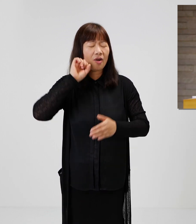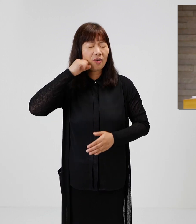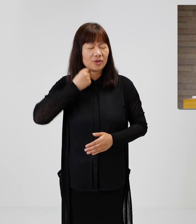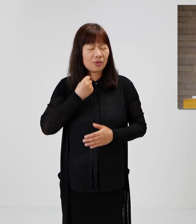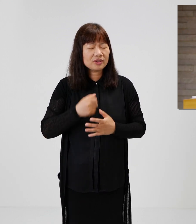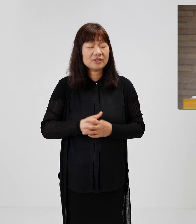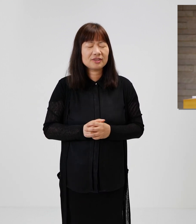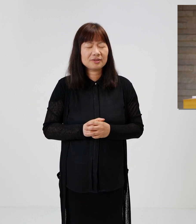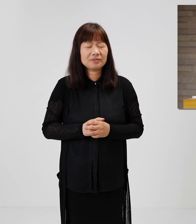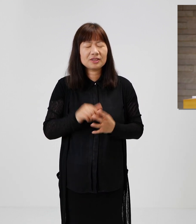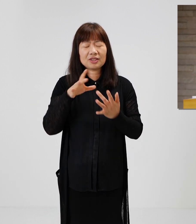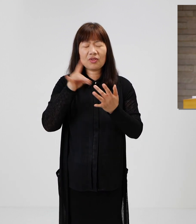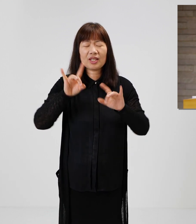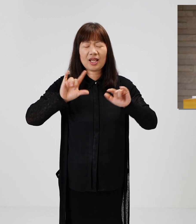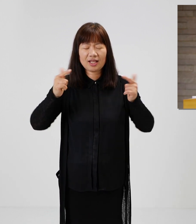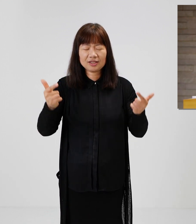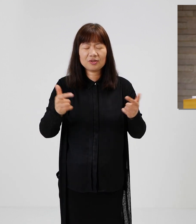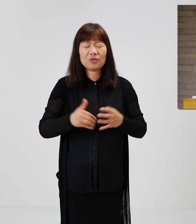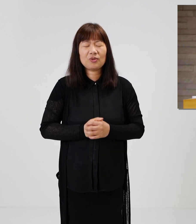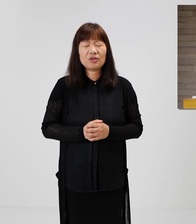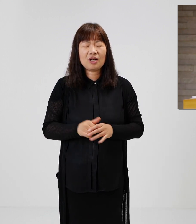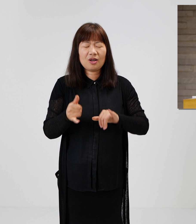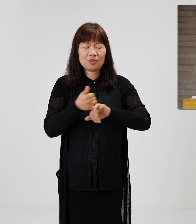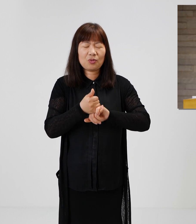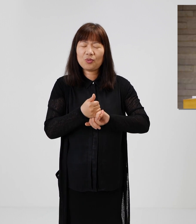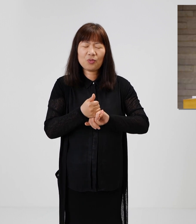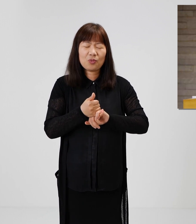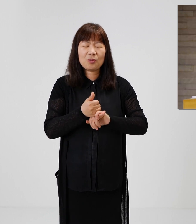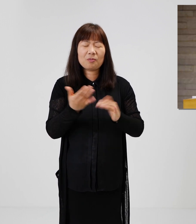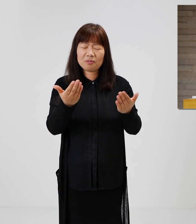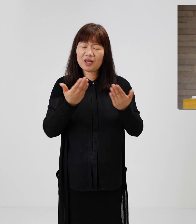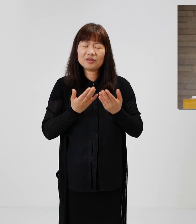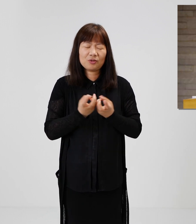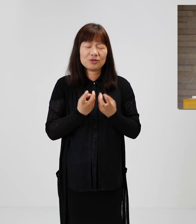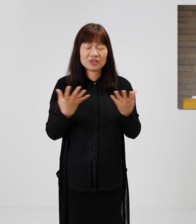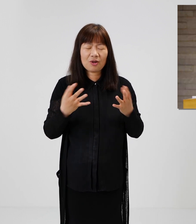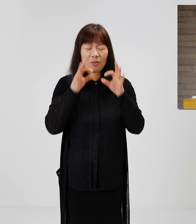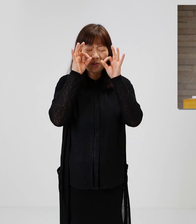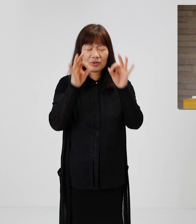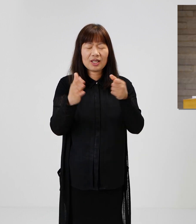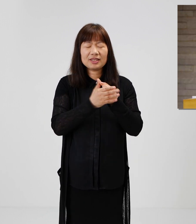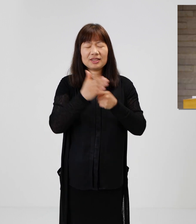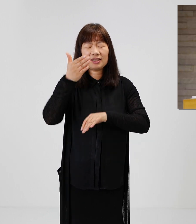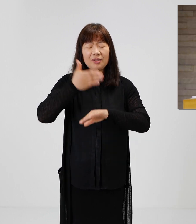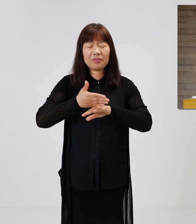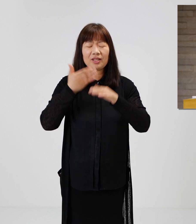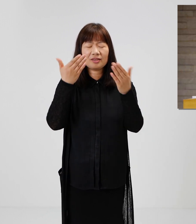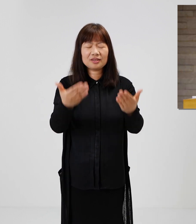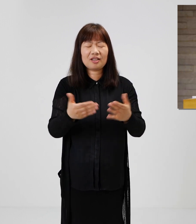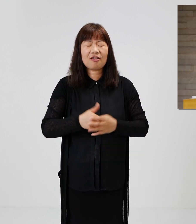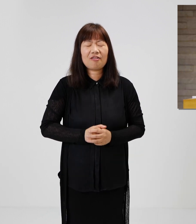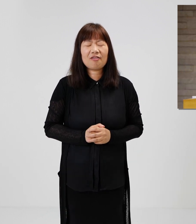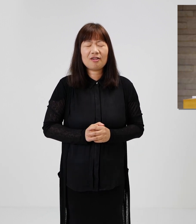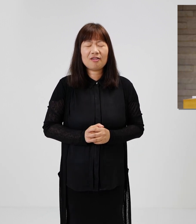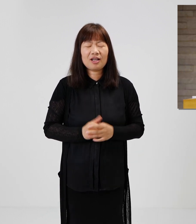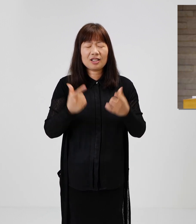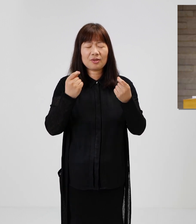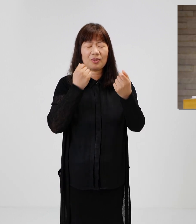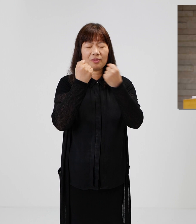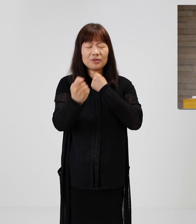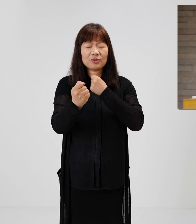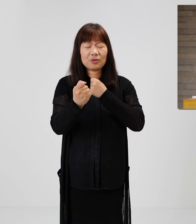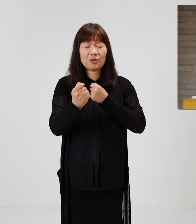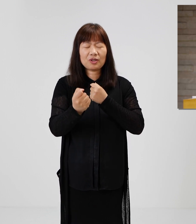어려움은 선택이 아니라 필수일 수밖에 없음을 보게 하시니 감사합니다. 그럼에도